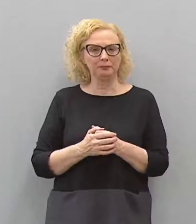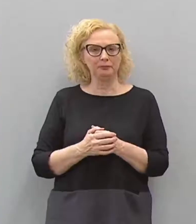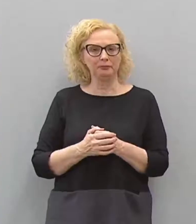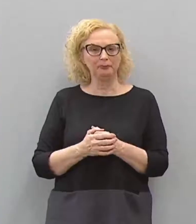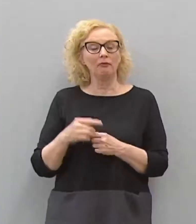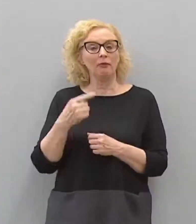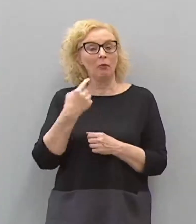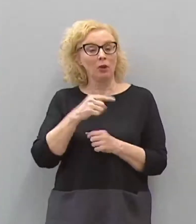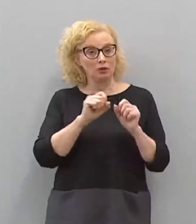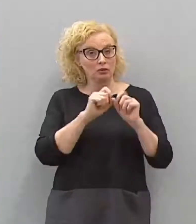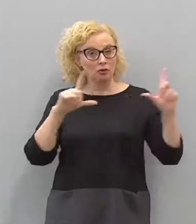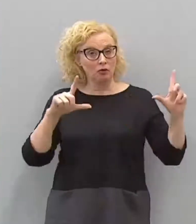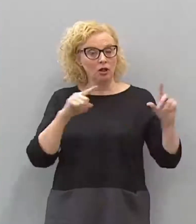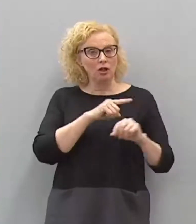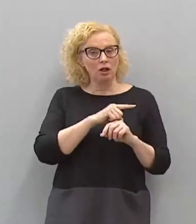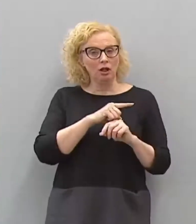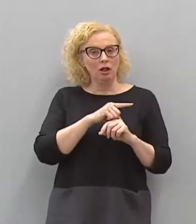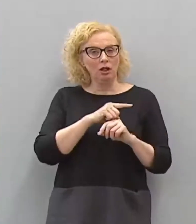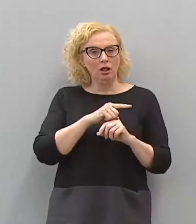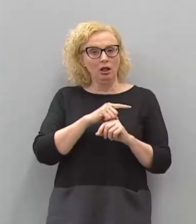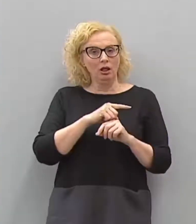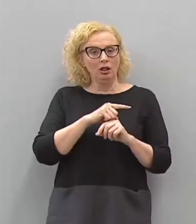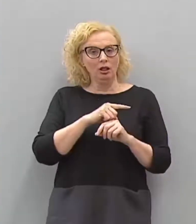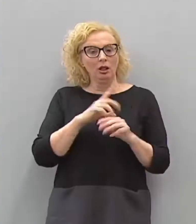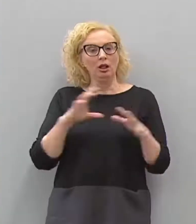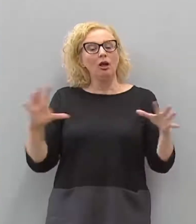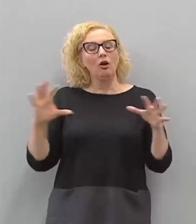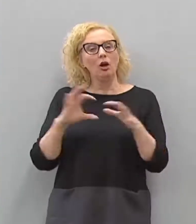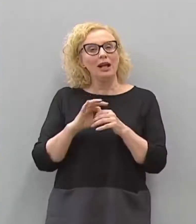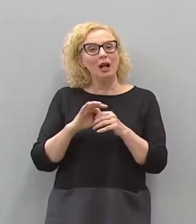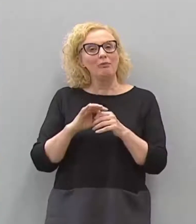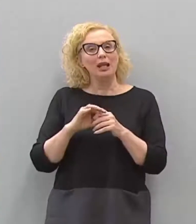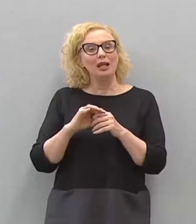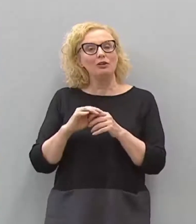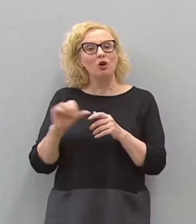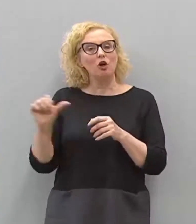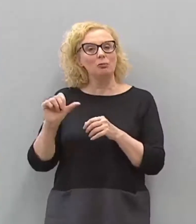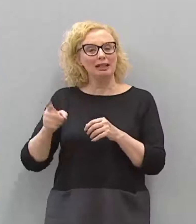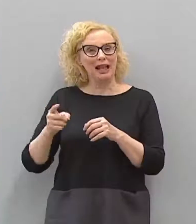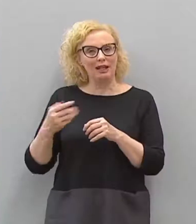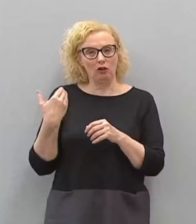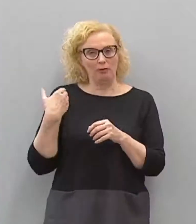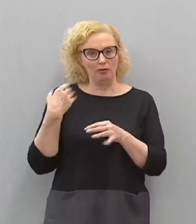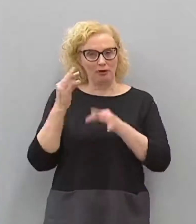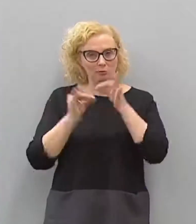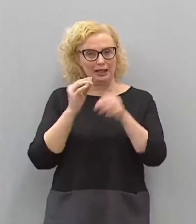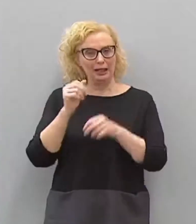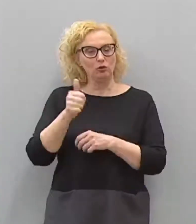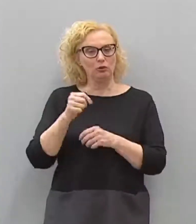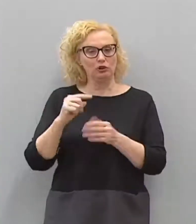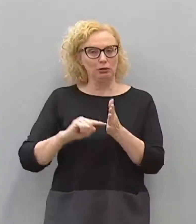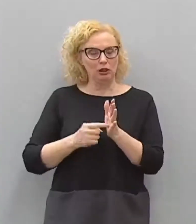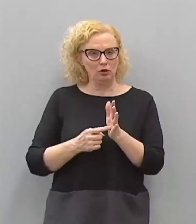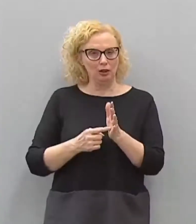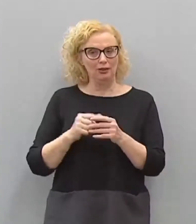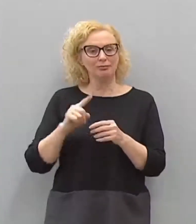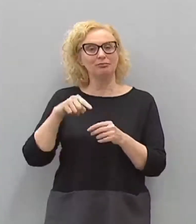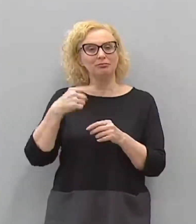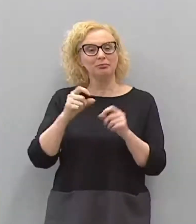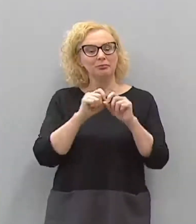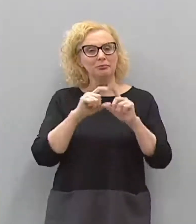qua è il collegamento e spini di gardolo che abbiamo detto prima di 11 milioni e poi c'è un'ultima un ulteriore